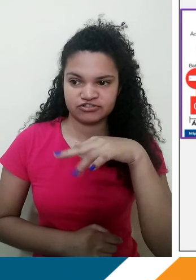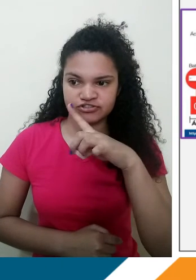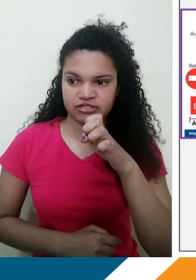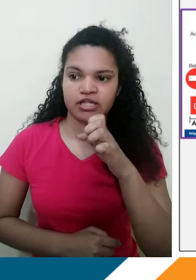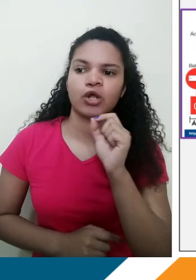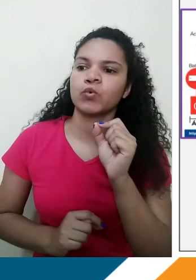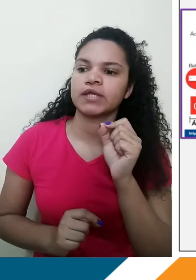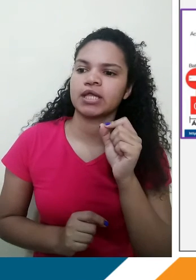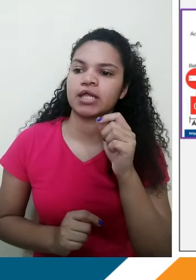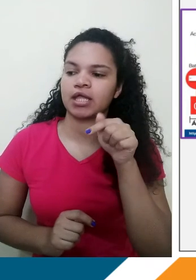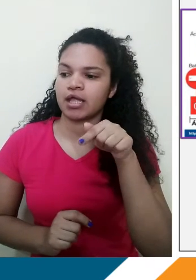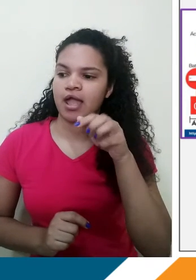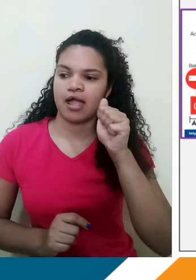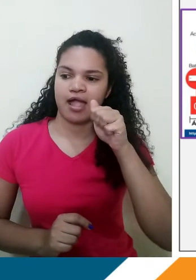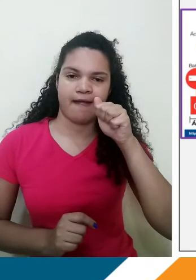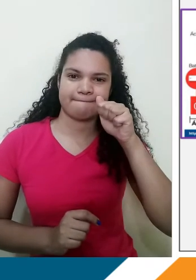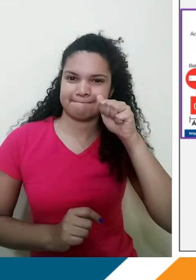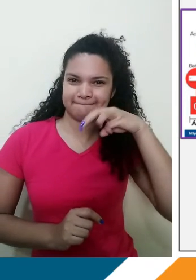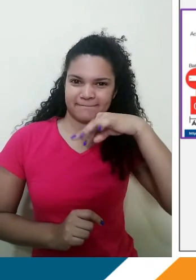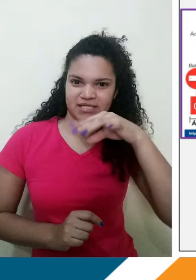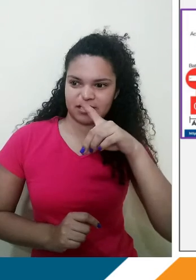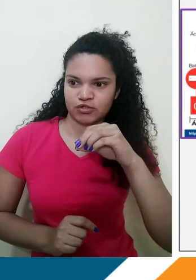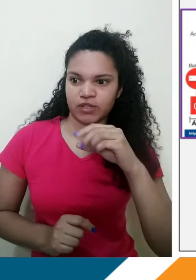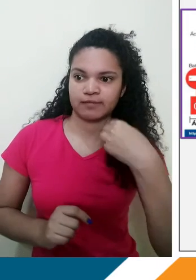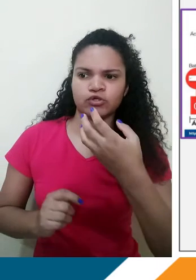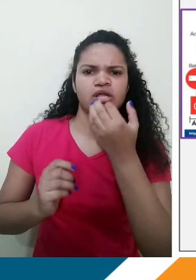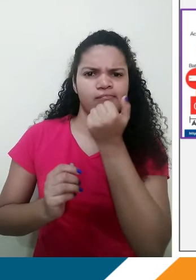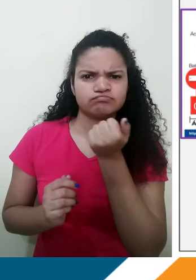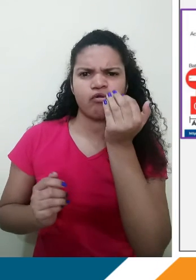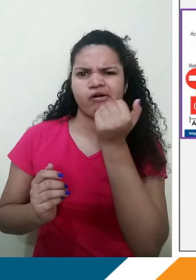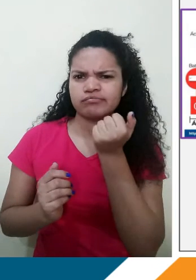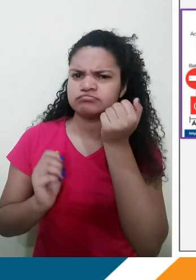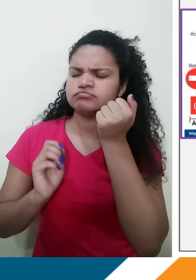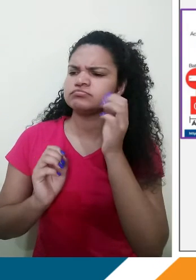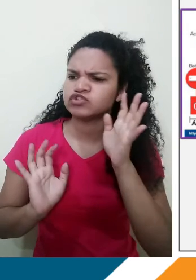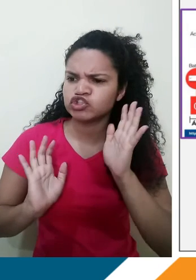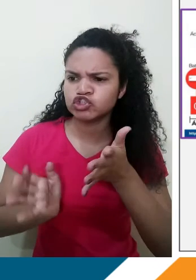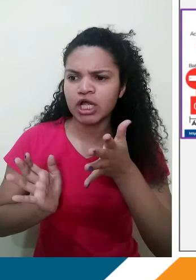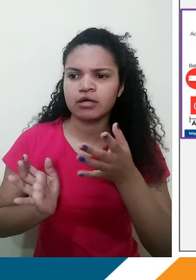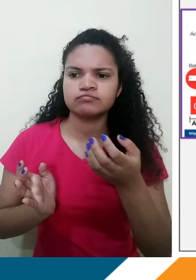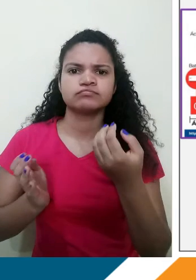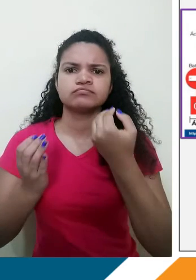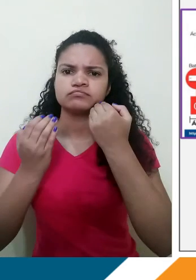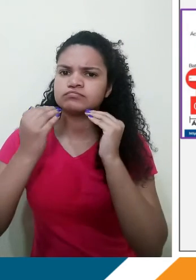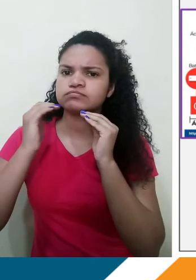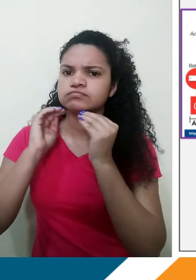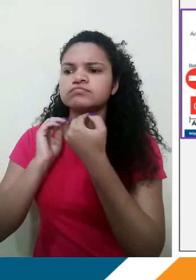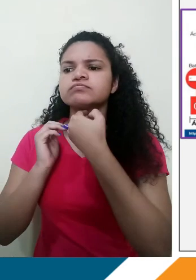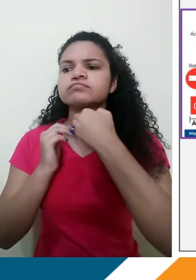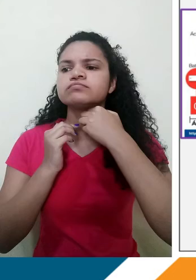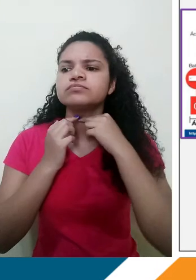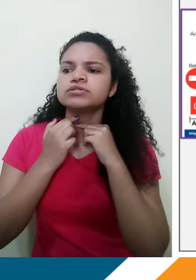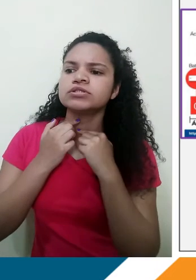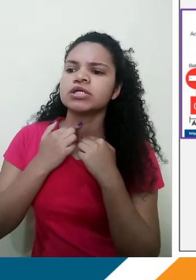processo de mastigação e de deglutição, o alimento passa pela faringe, pelo esôfago e chega ao estômago,